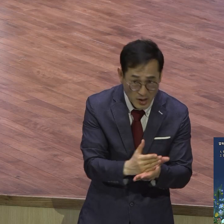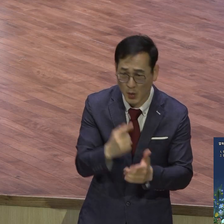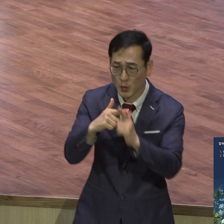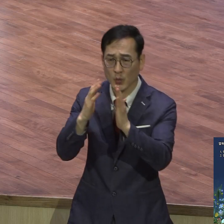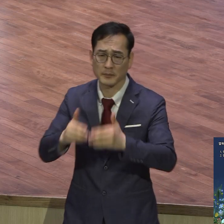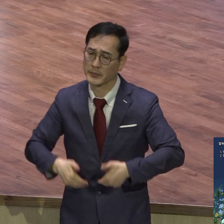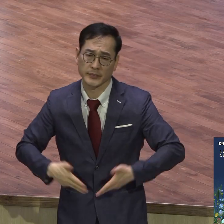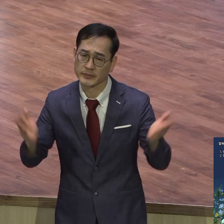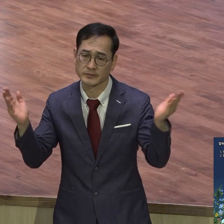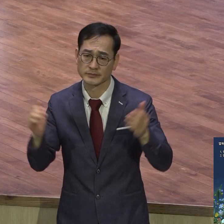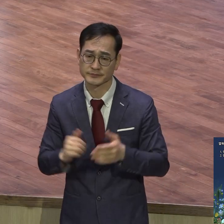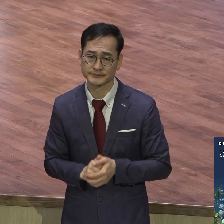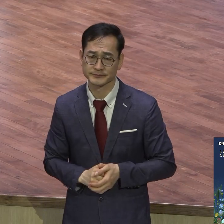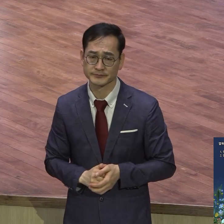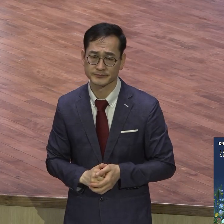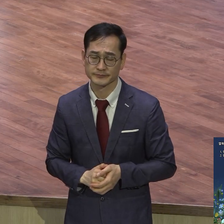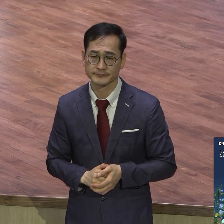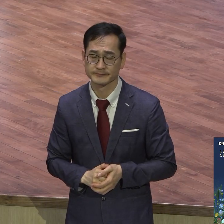할 바예요